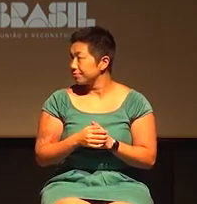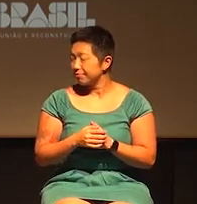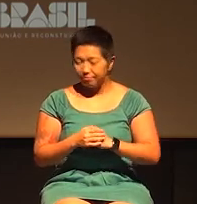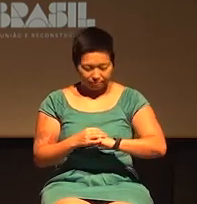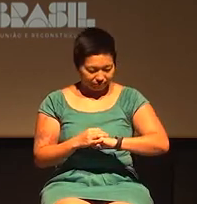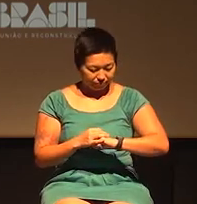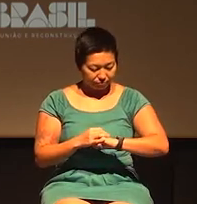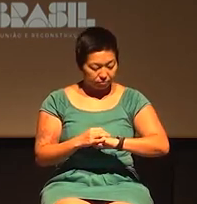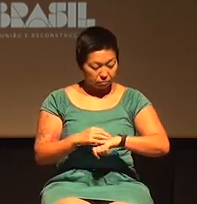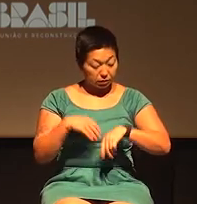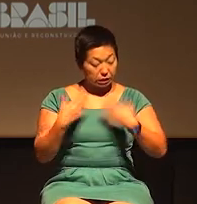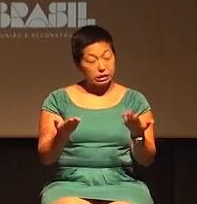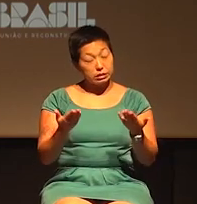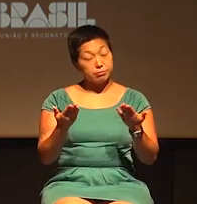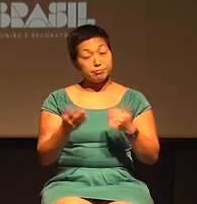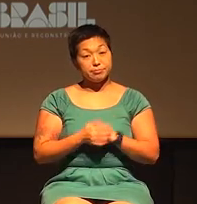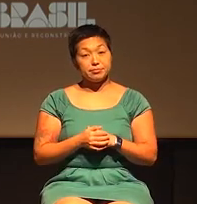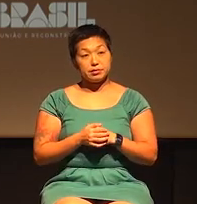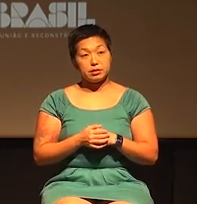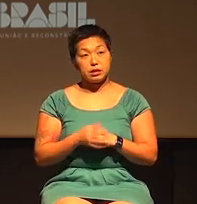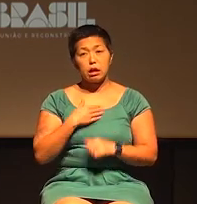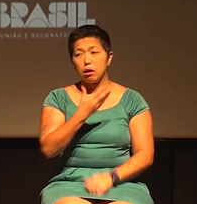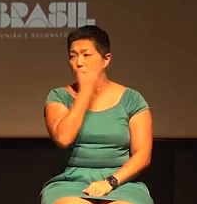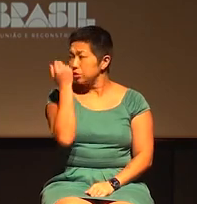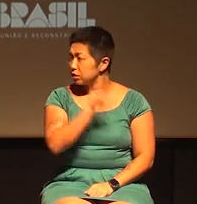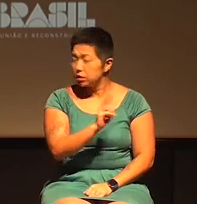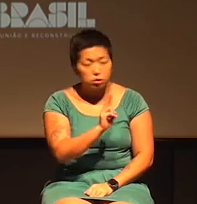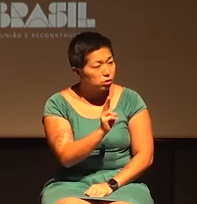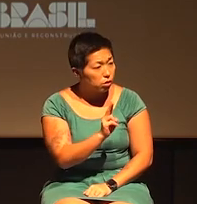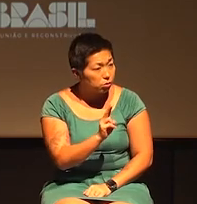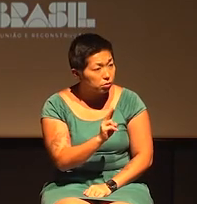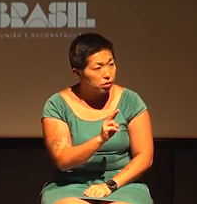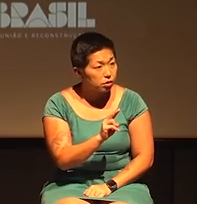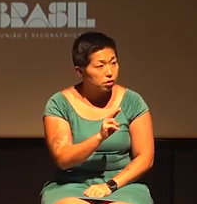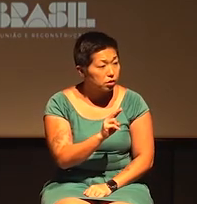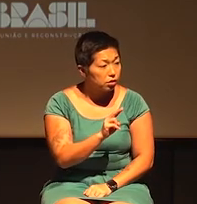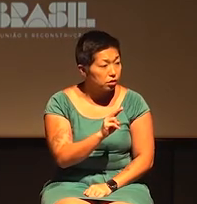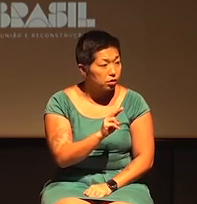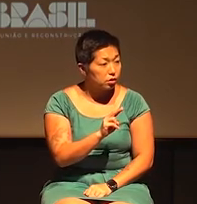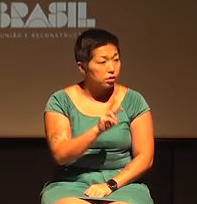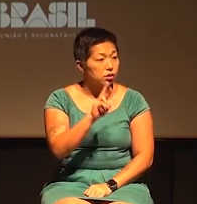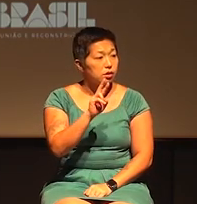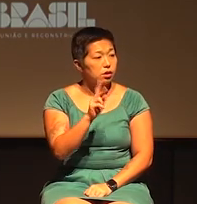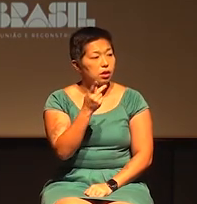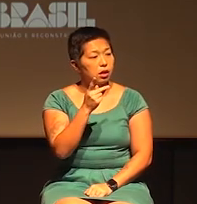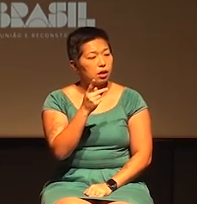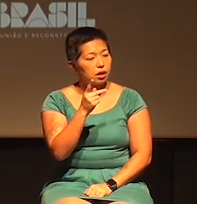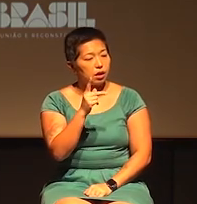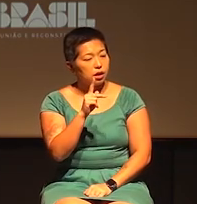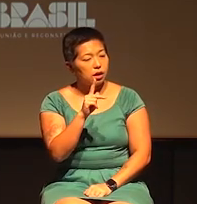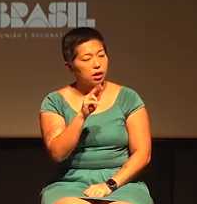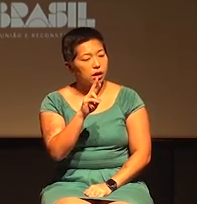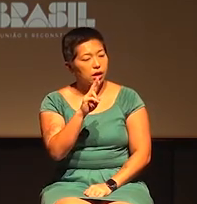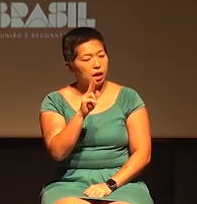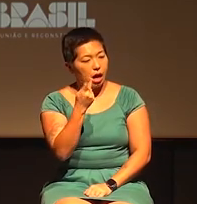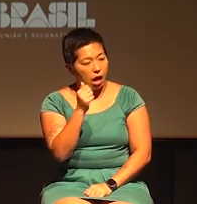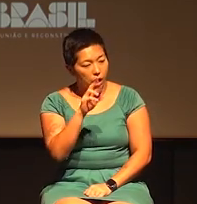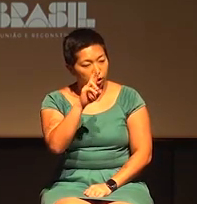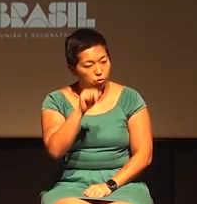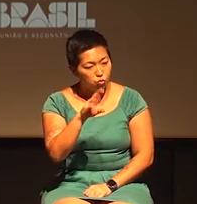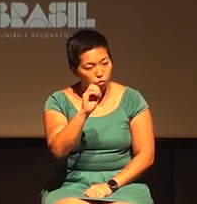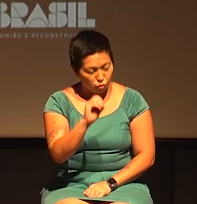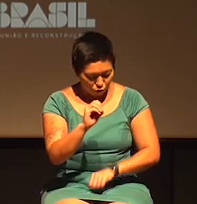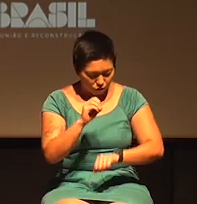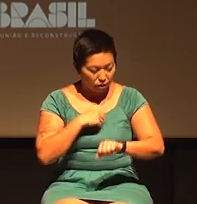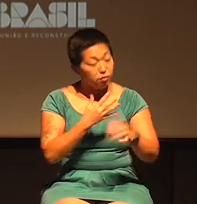bom eh eu esqueci seu nome companheiro ragu Olha a eu queria te convidar